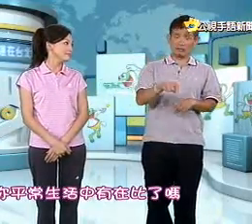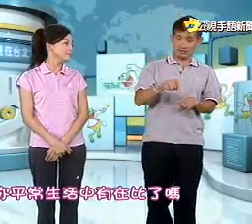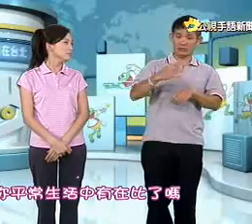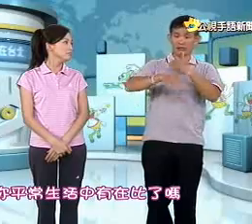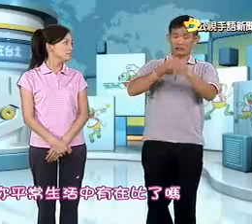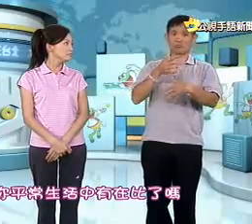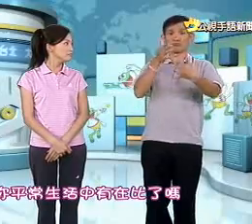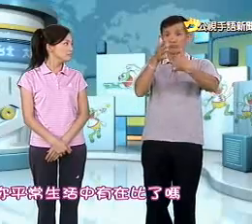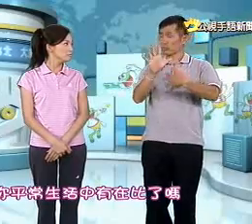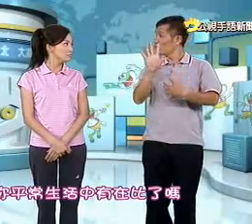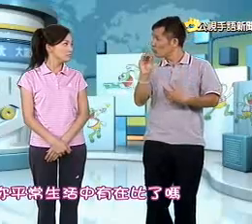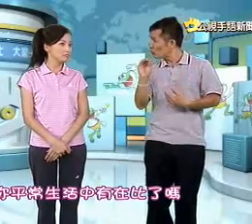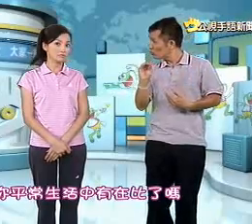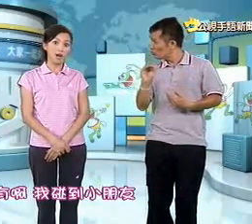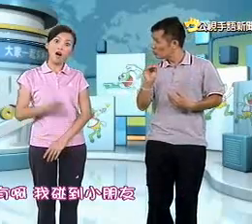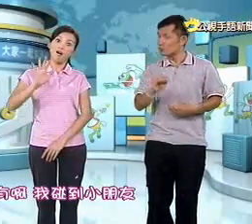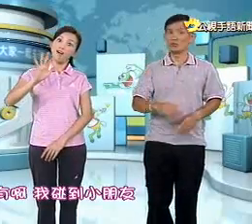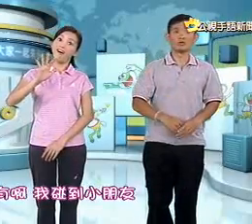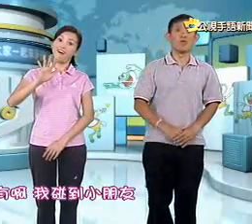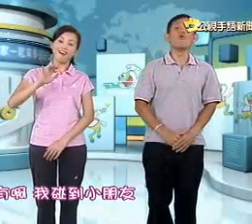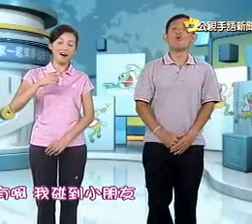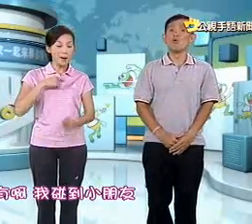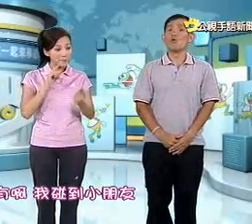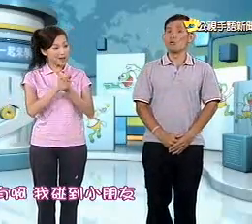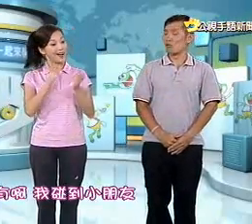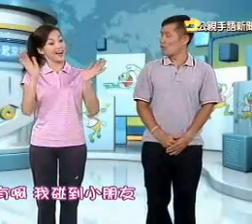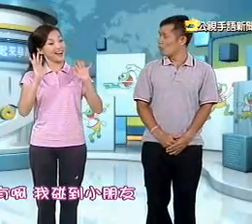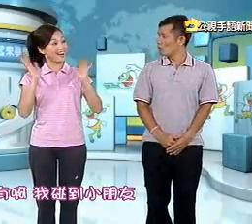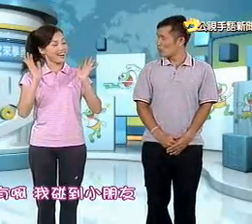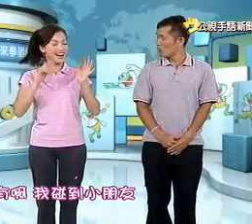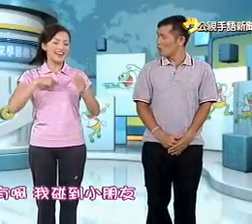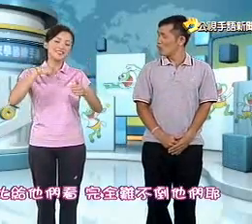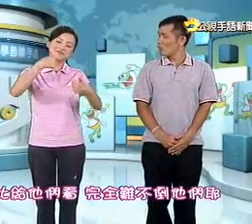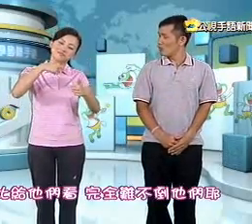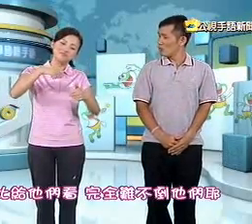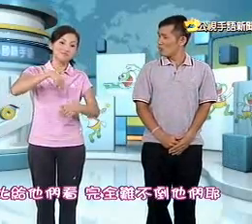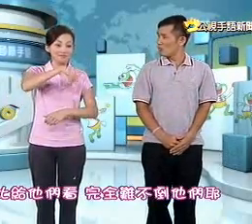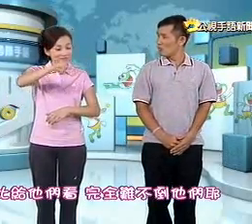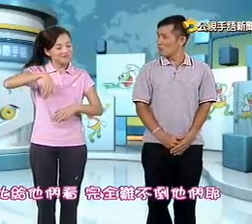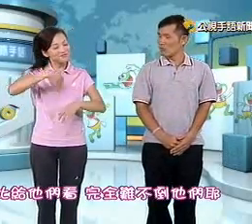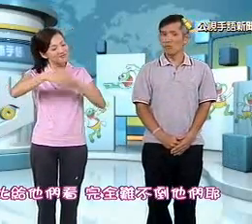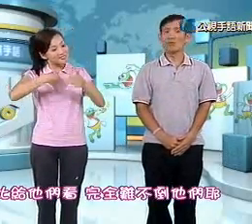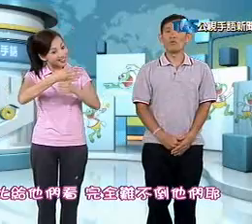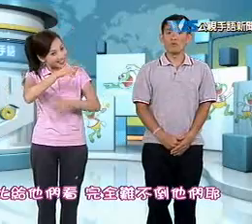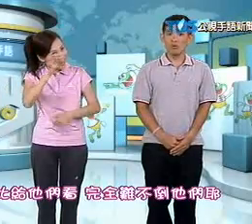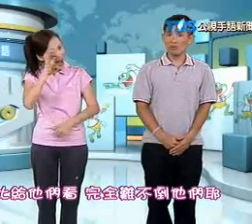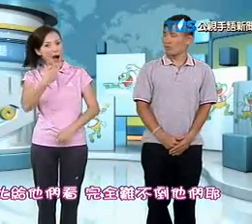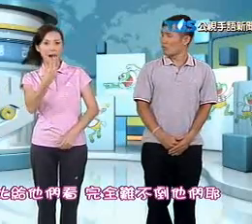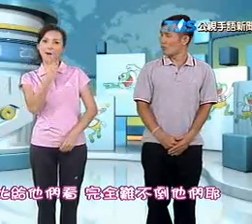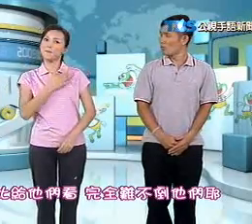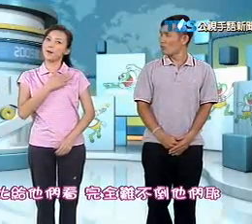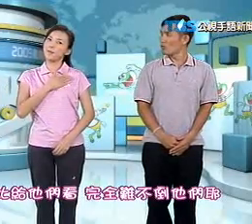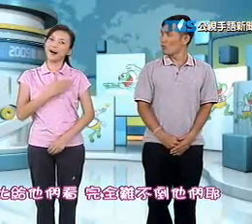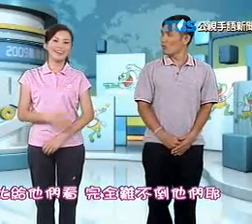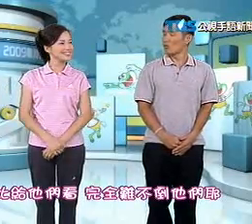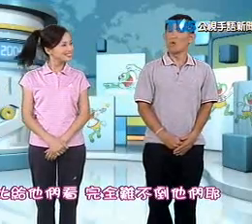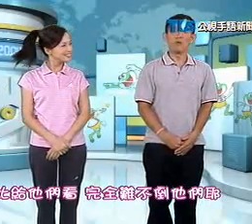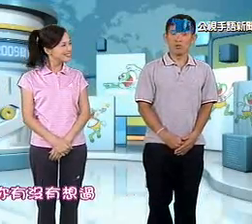中有在比了吗？ 有啊，我碰到小朋友比给他们看，完全难不倒他们耶。